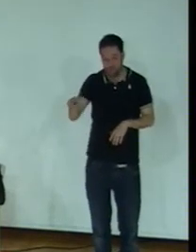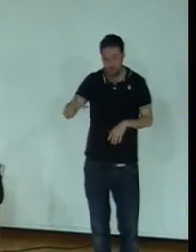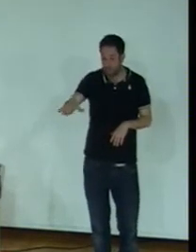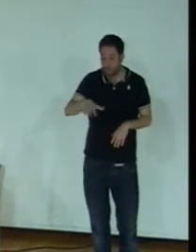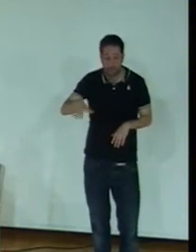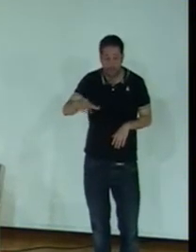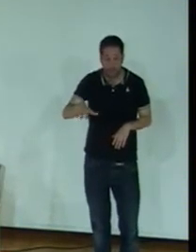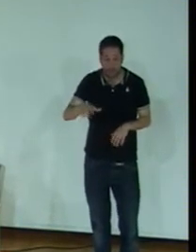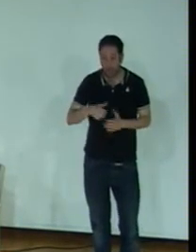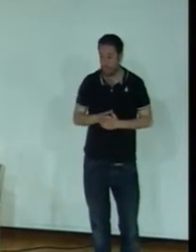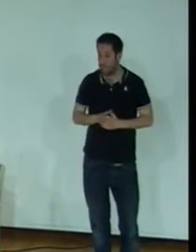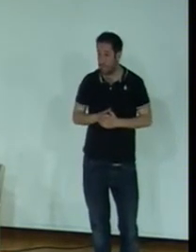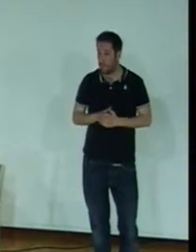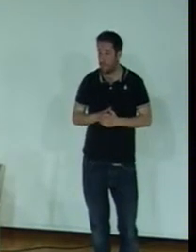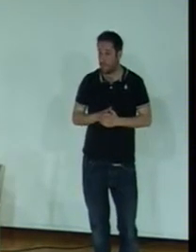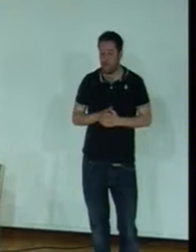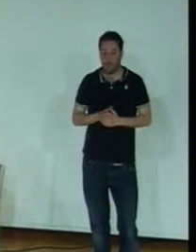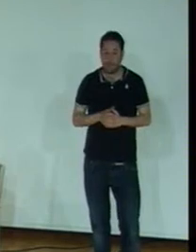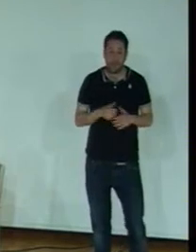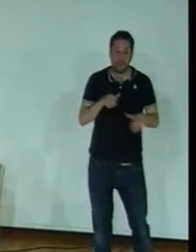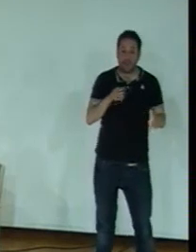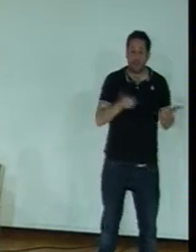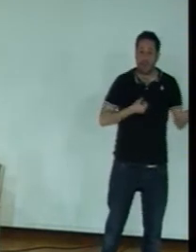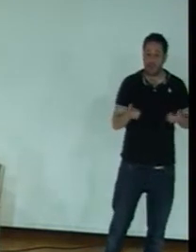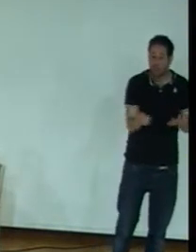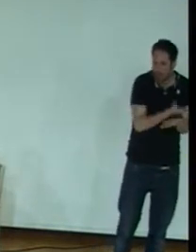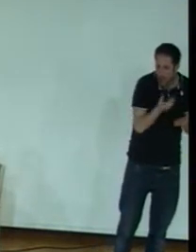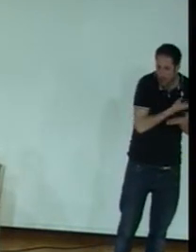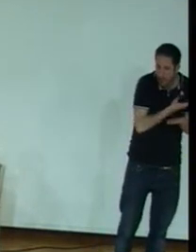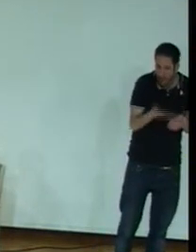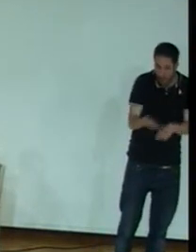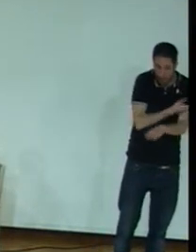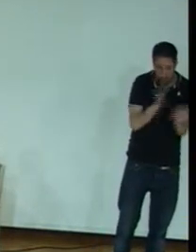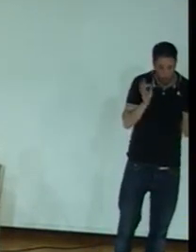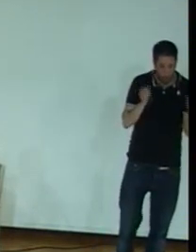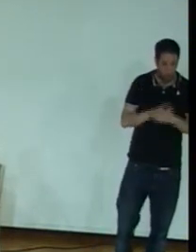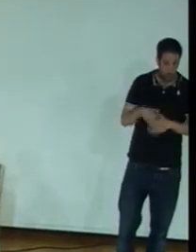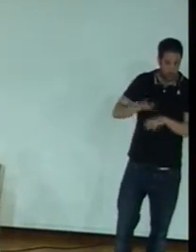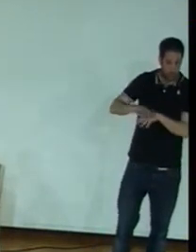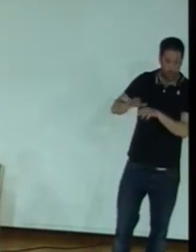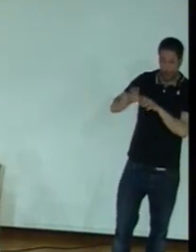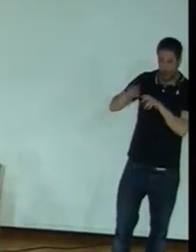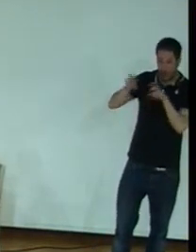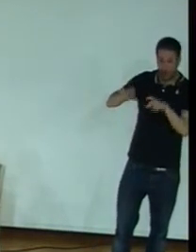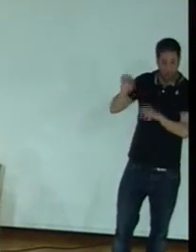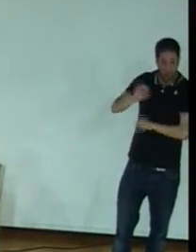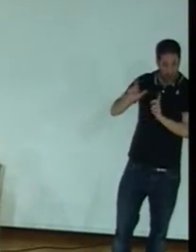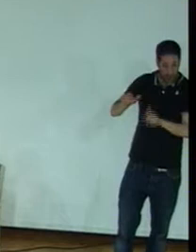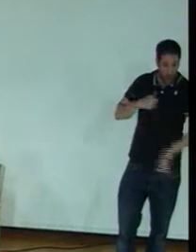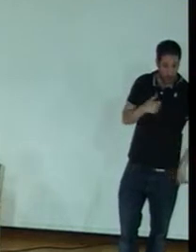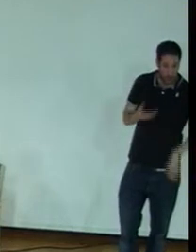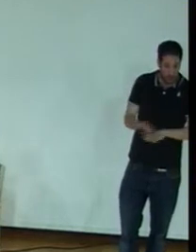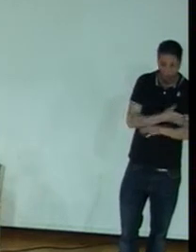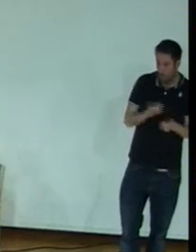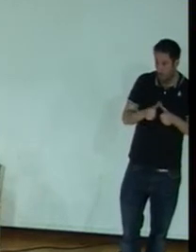pas, dans les radars du renseignement avant ces attentats-là, malgré le fait qu'ils étaient dans les 2000 ou dans les 11 000 à surveiller.